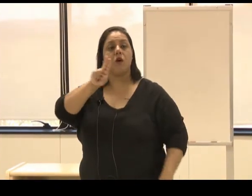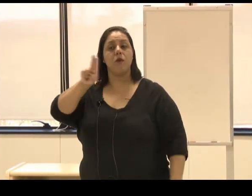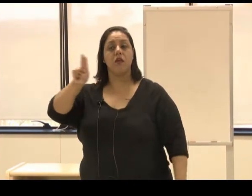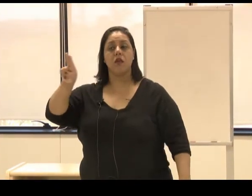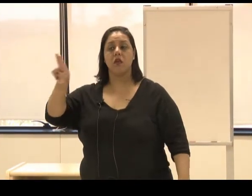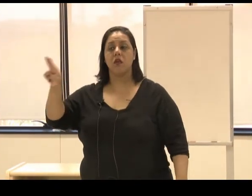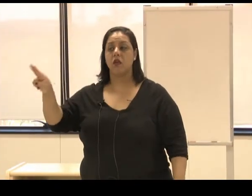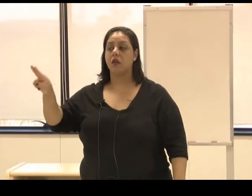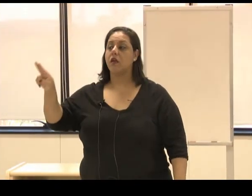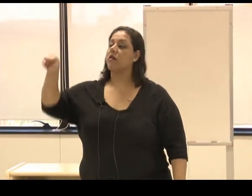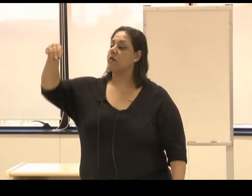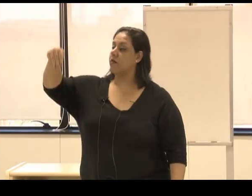Nome?